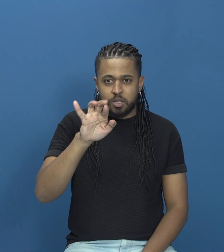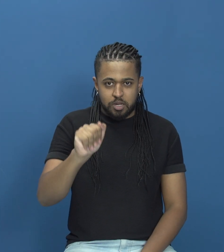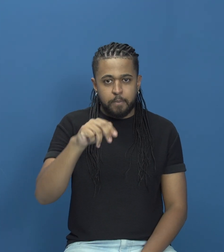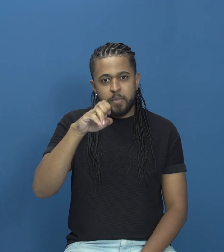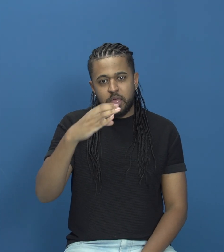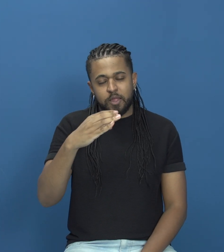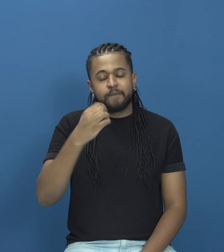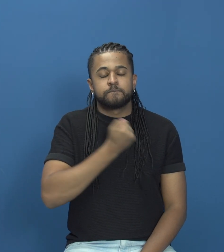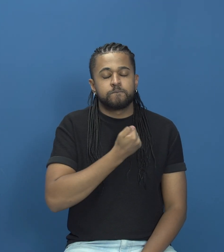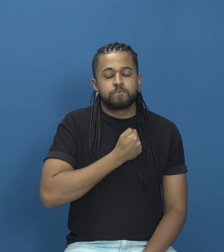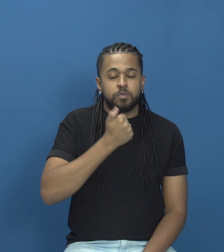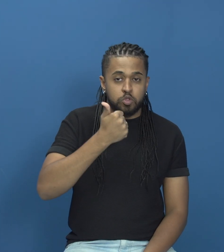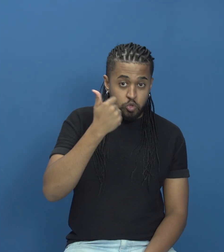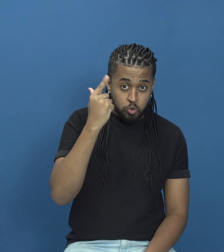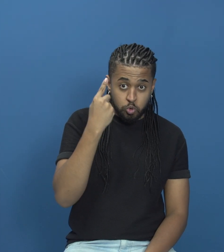MEC número